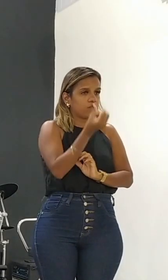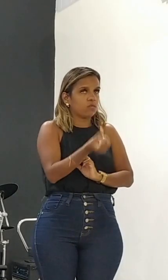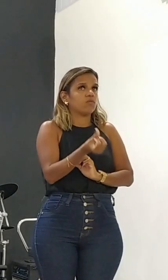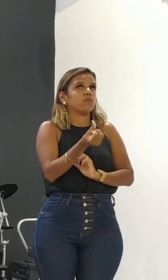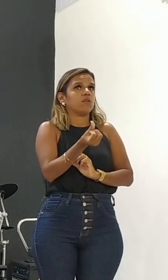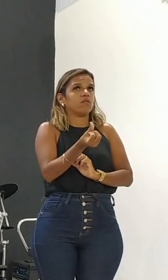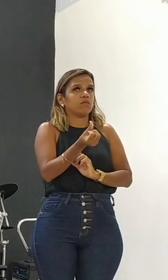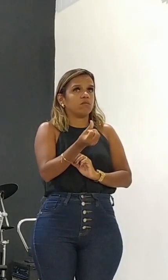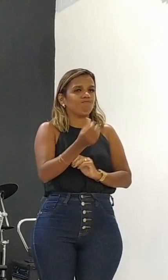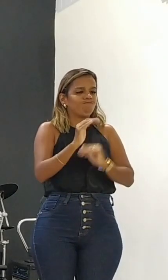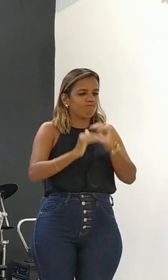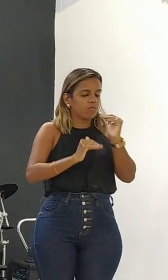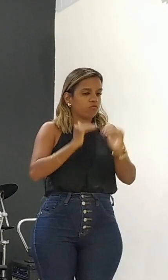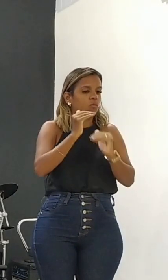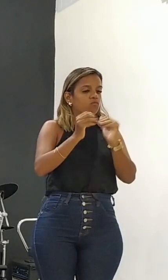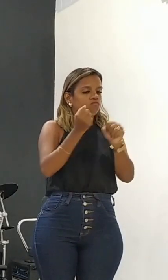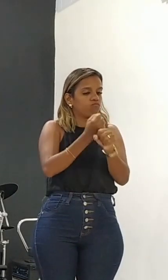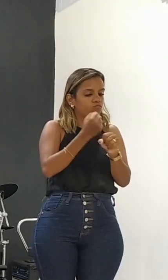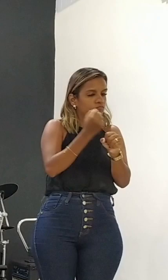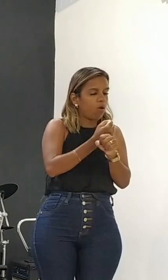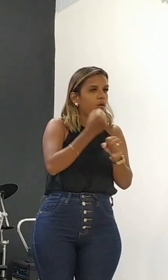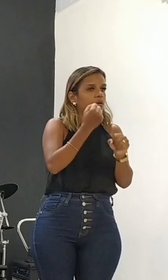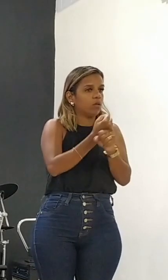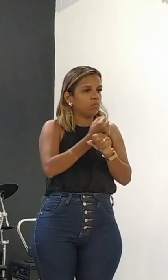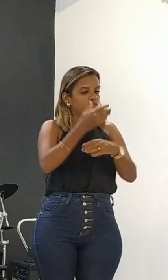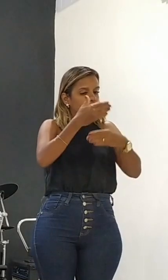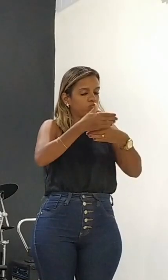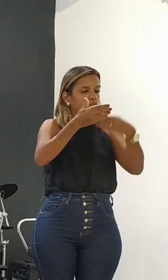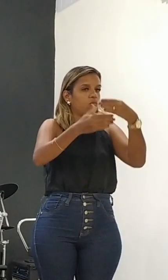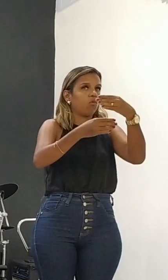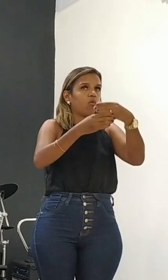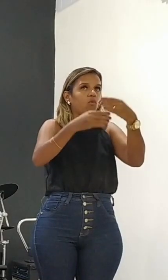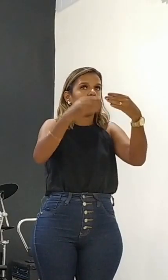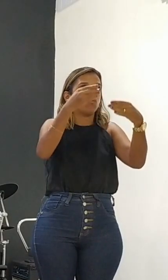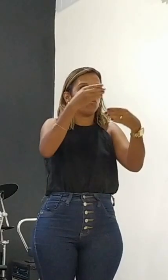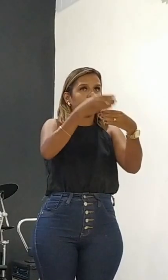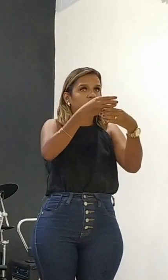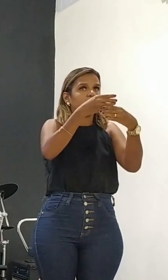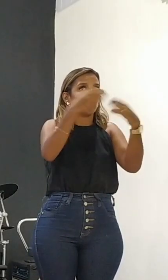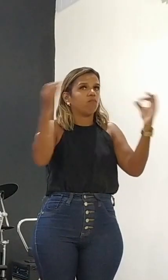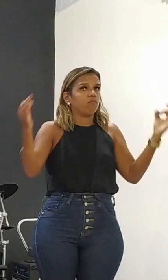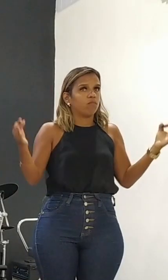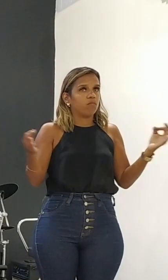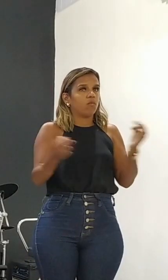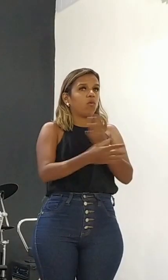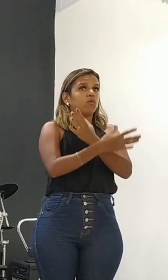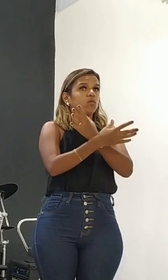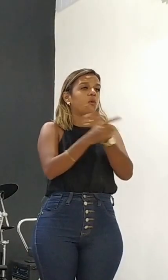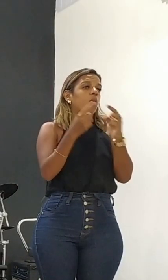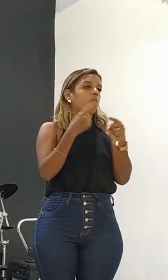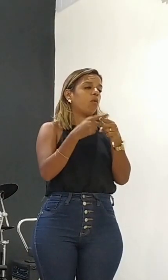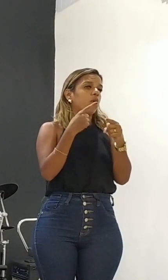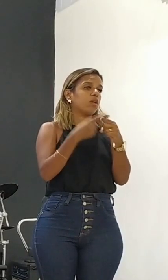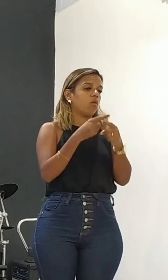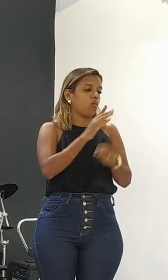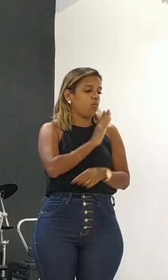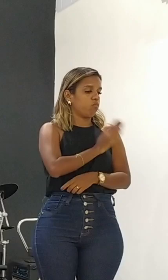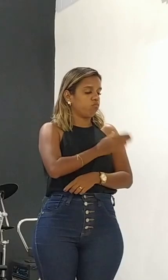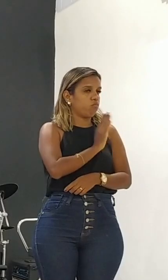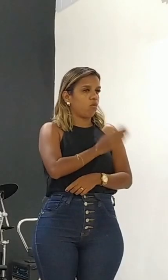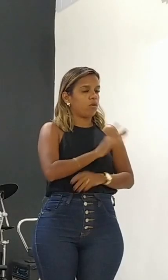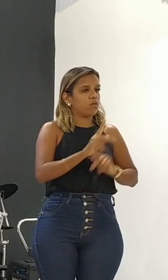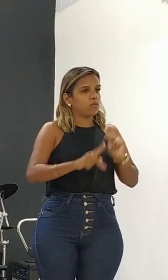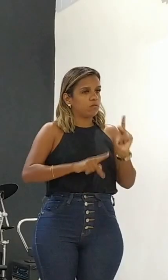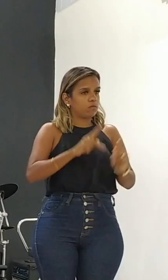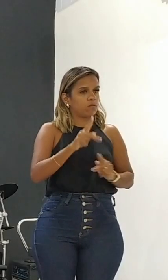assim edificamos o muro, e todo o muro se cerrou até a sua metade, porque o coração do